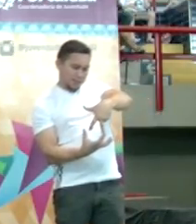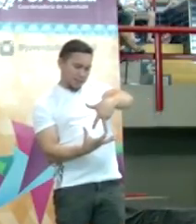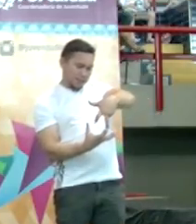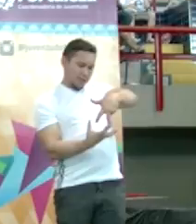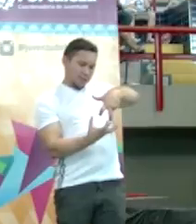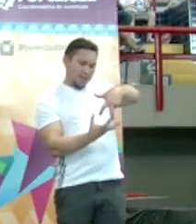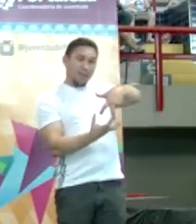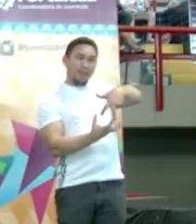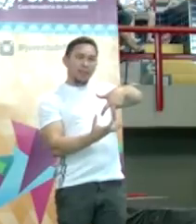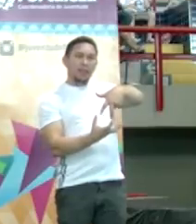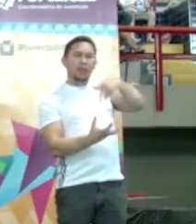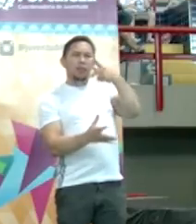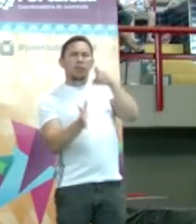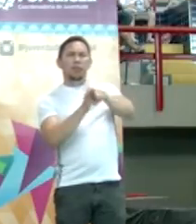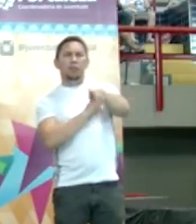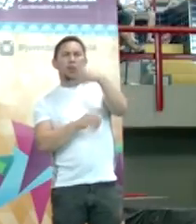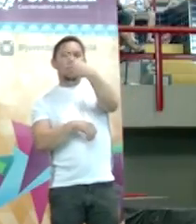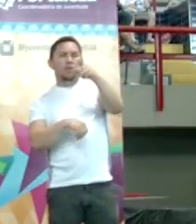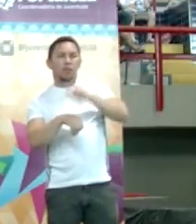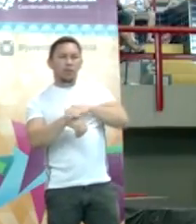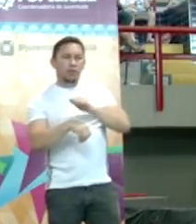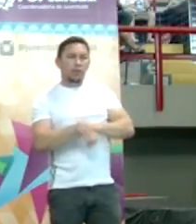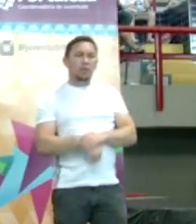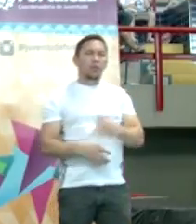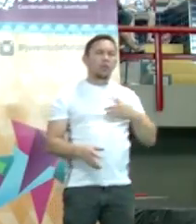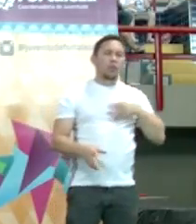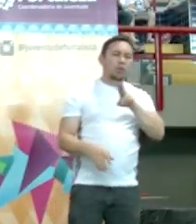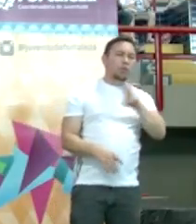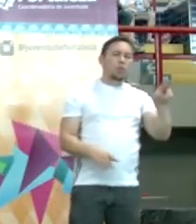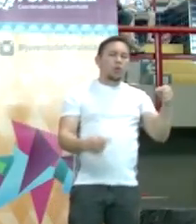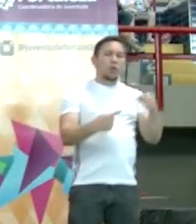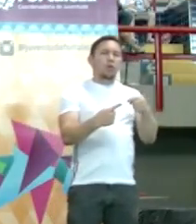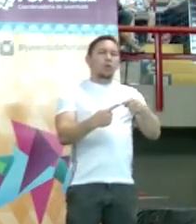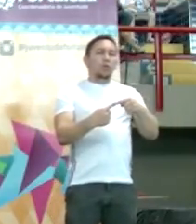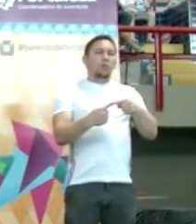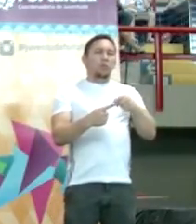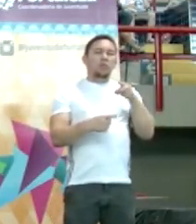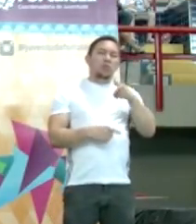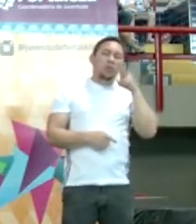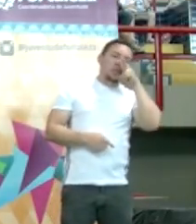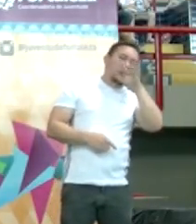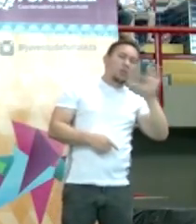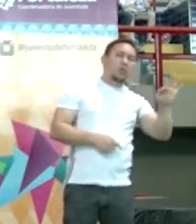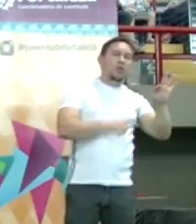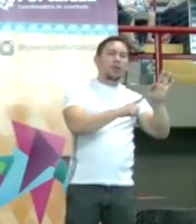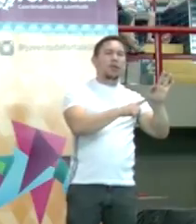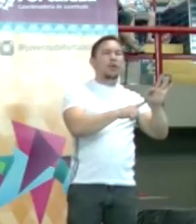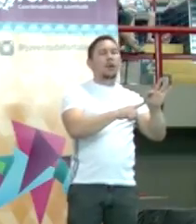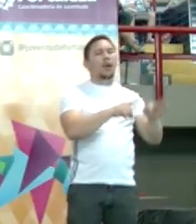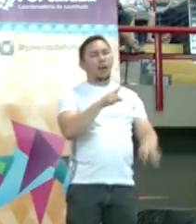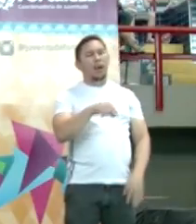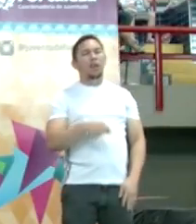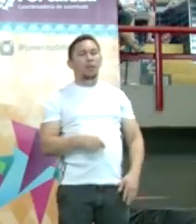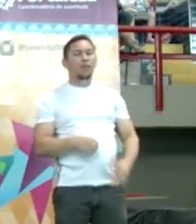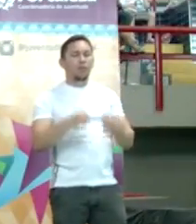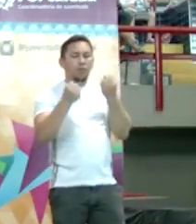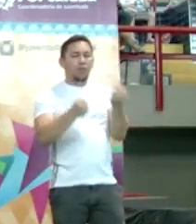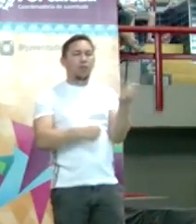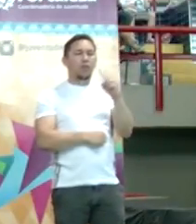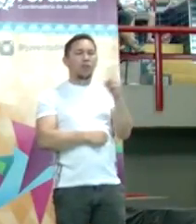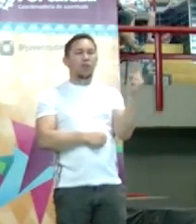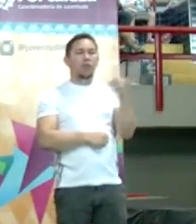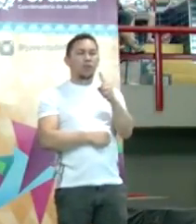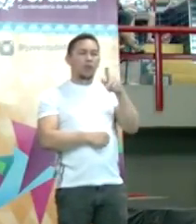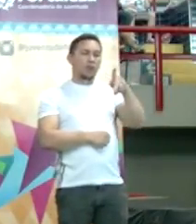a Terra. Aí eu pergunto para você, qual é o nome dessa força? Peso. Qual é o nome dessa força? Peso. Como é que a